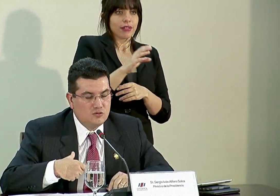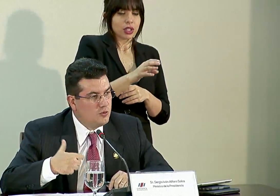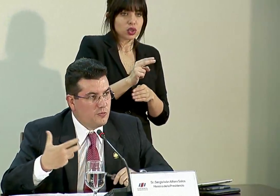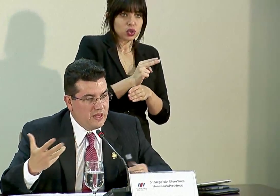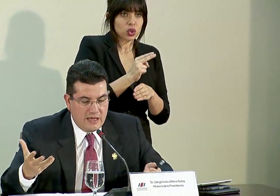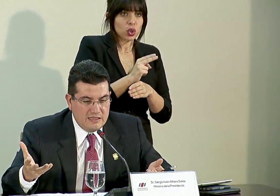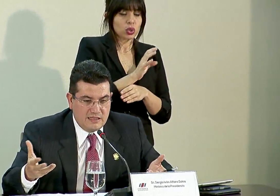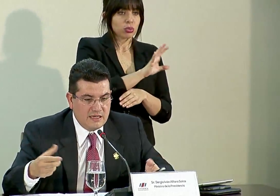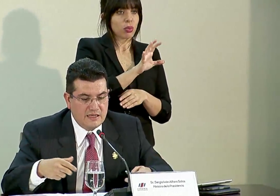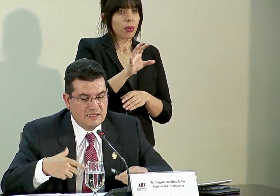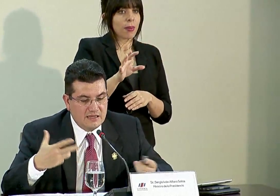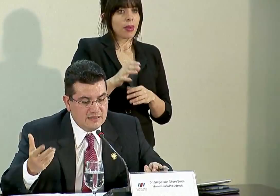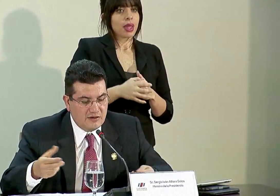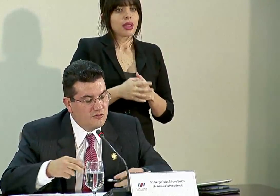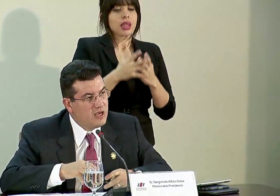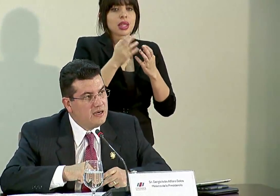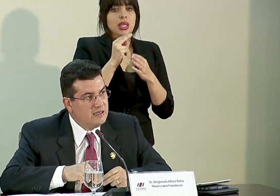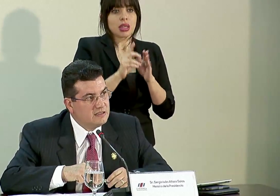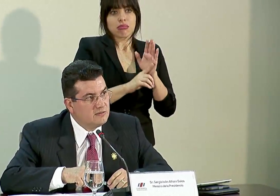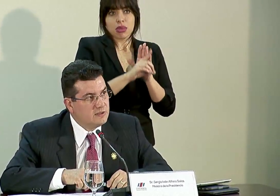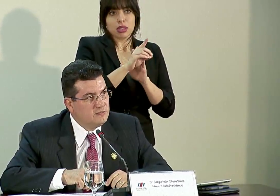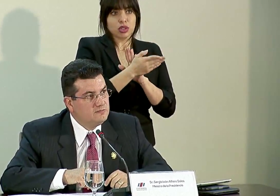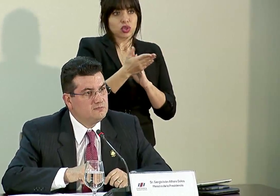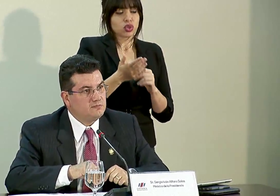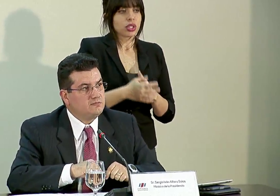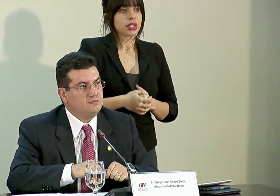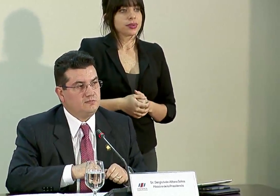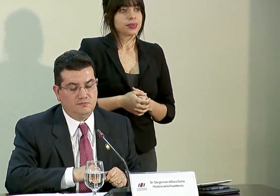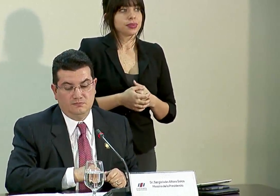sus propiedades y que desean desarrollarlas